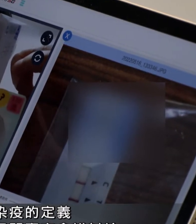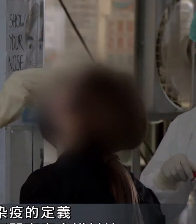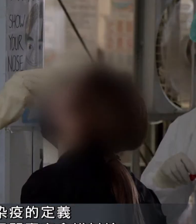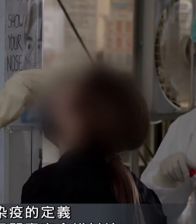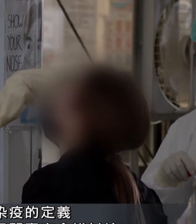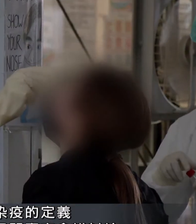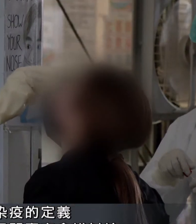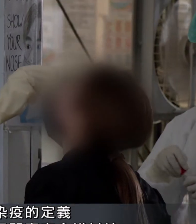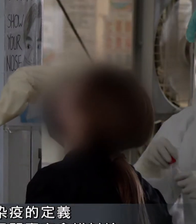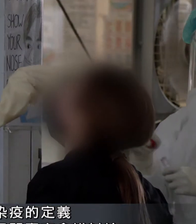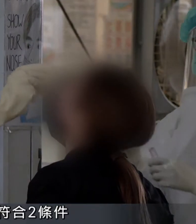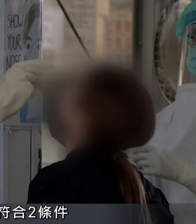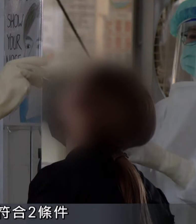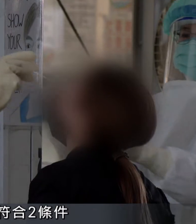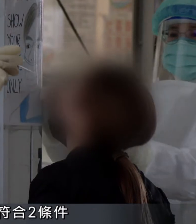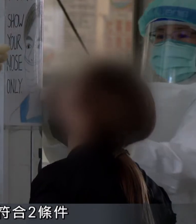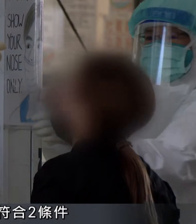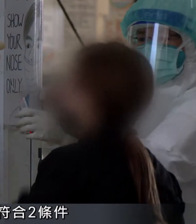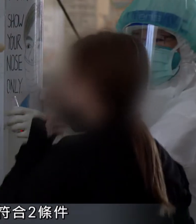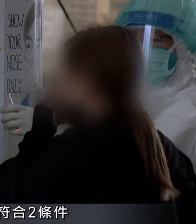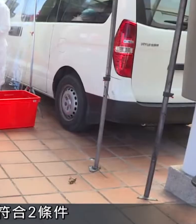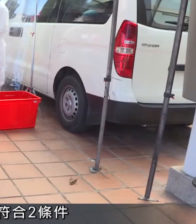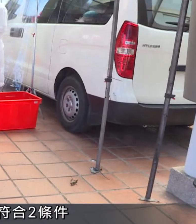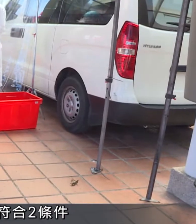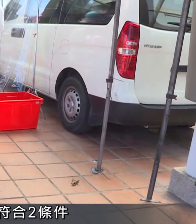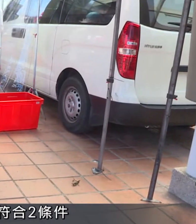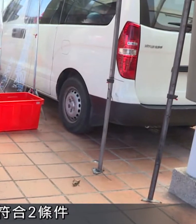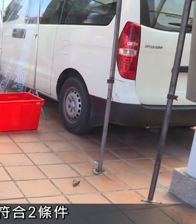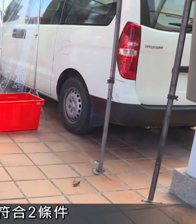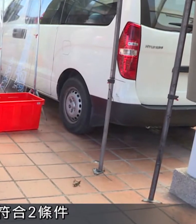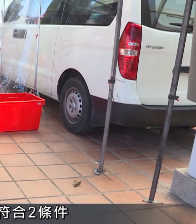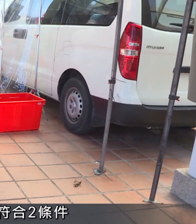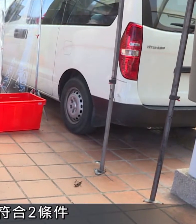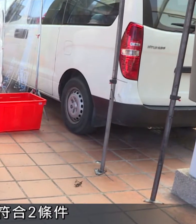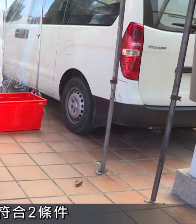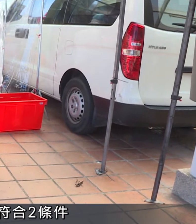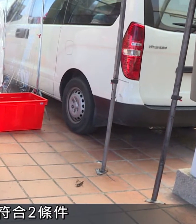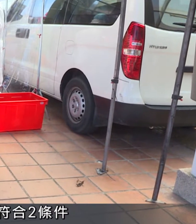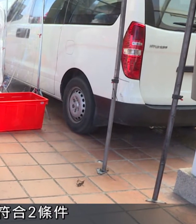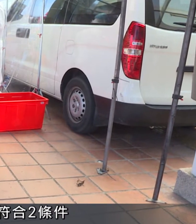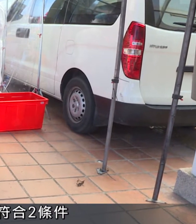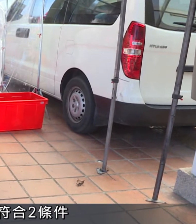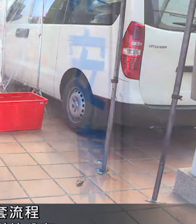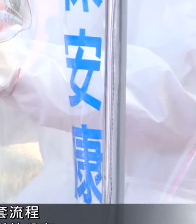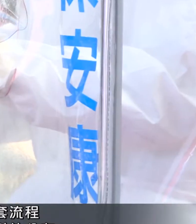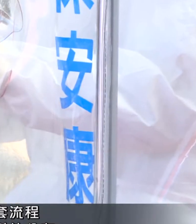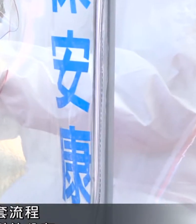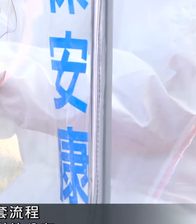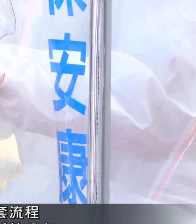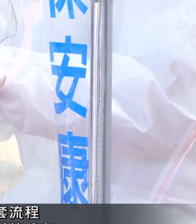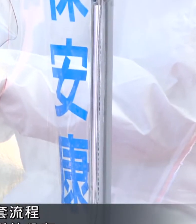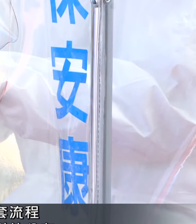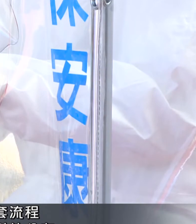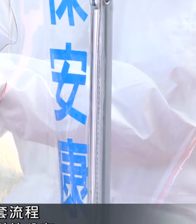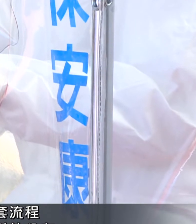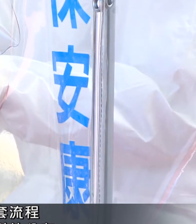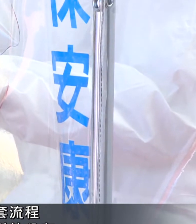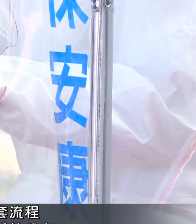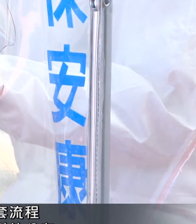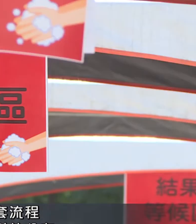会议讨论，从宽认定3个月内符合2个条件就可以视为重复感染，包括用药等相关配套流程待